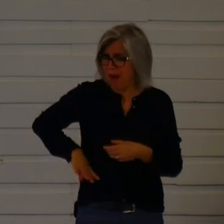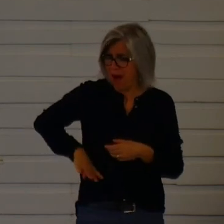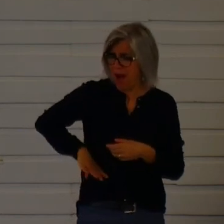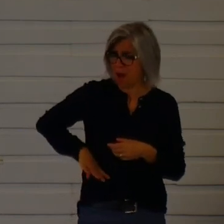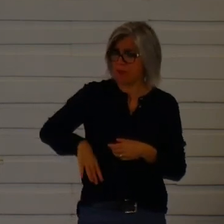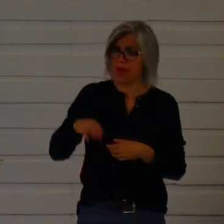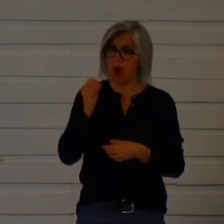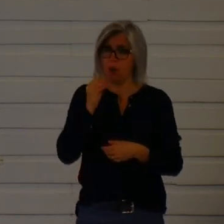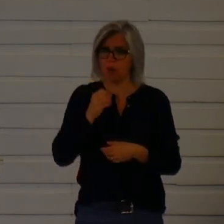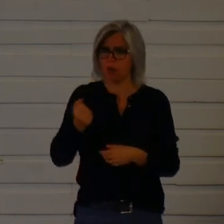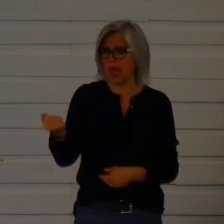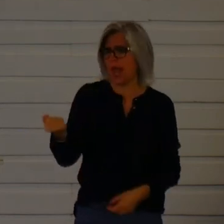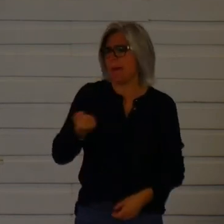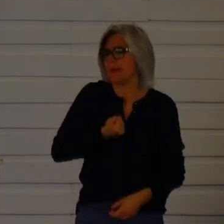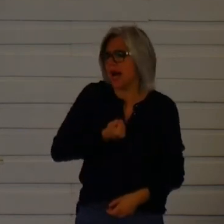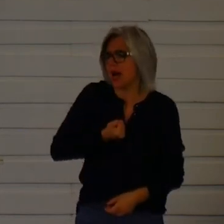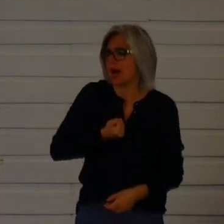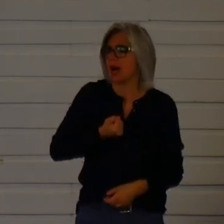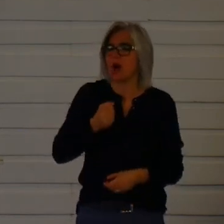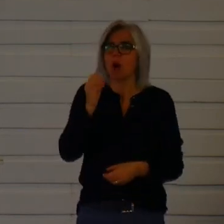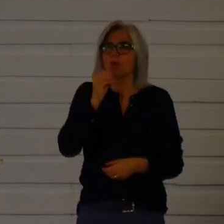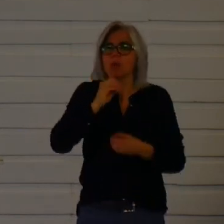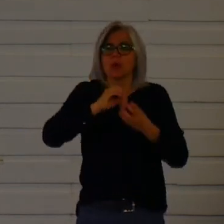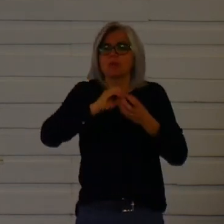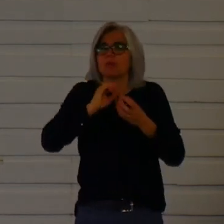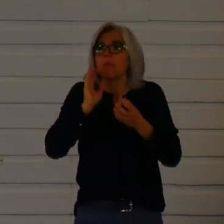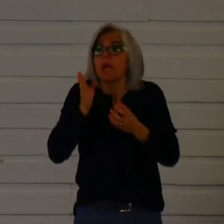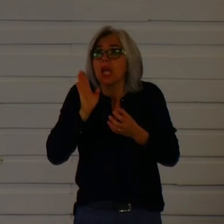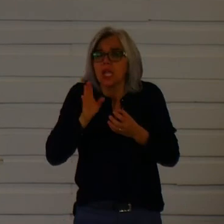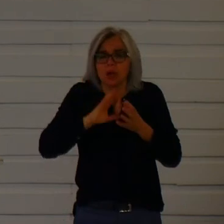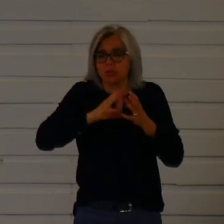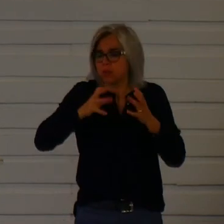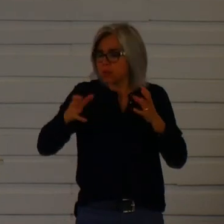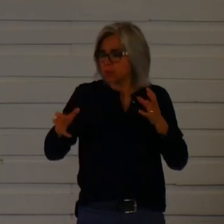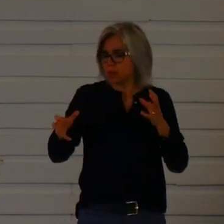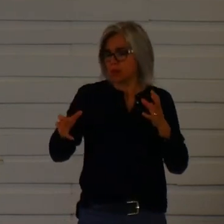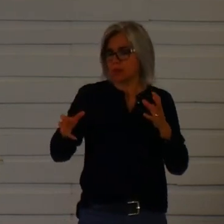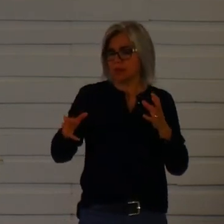la spada. E tutte queste cose l'Apostolo Paolo ci aveva passato,